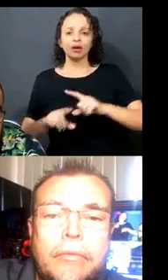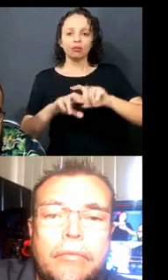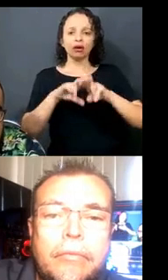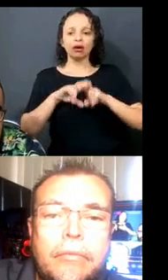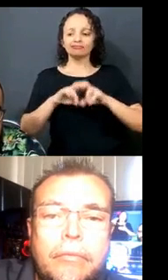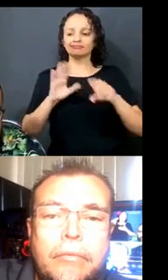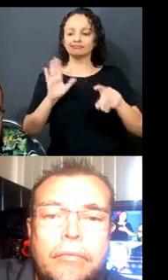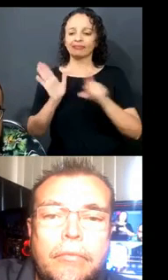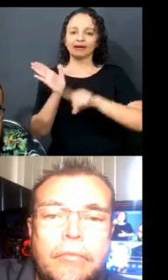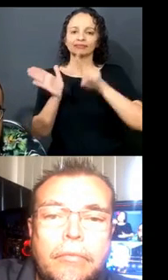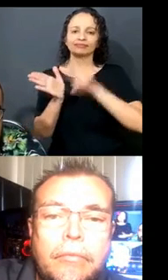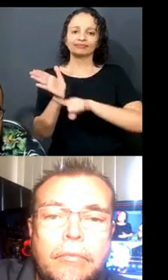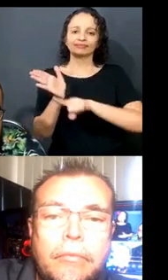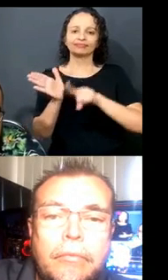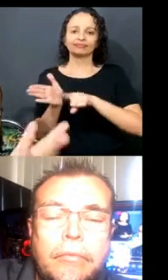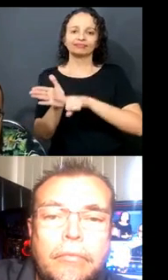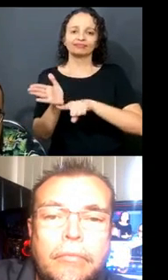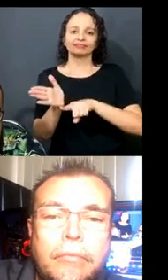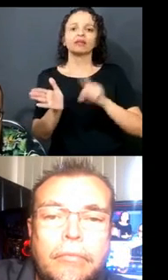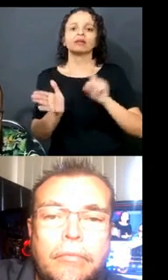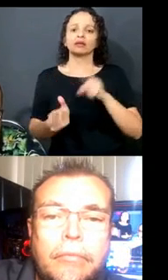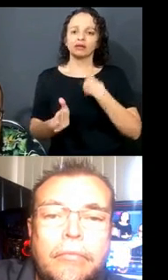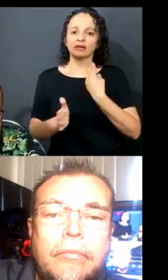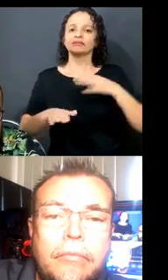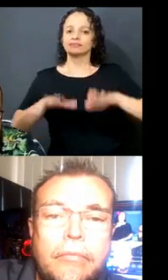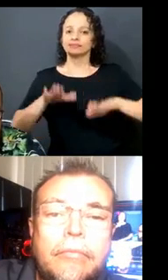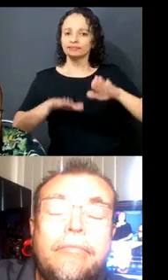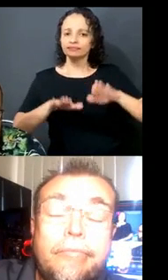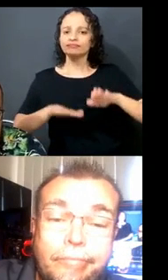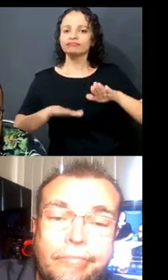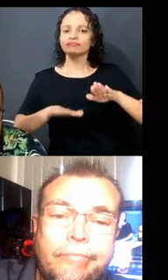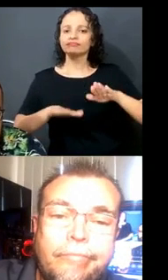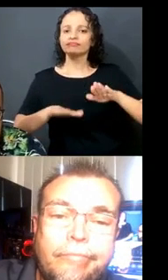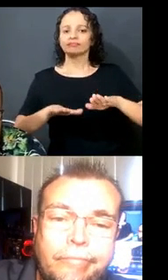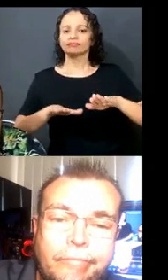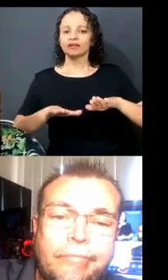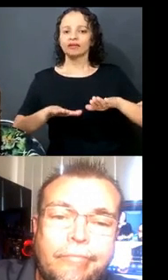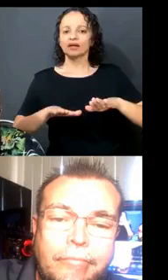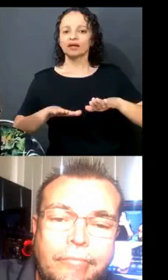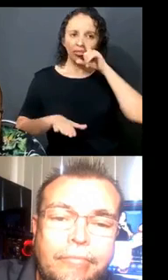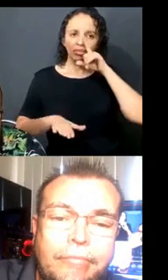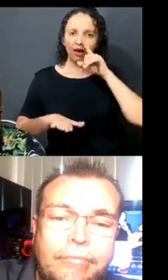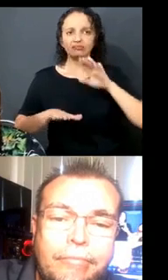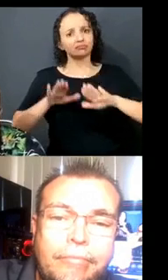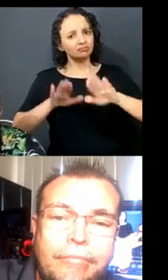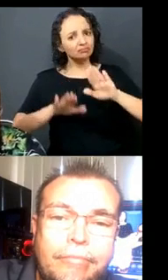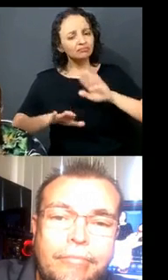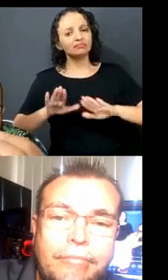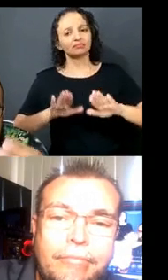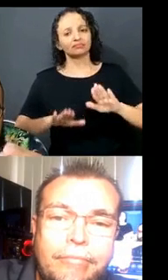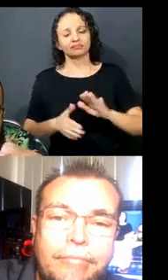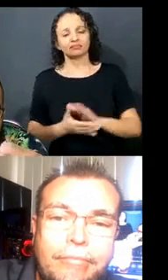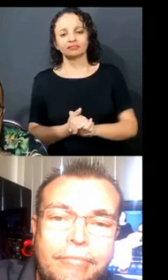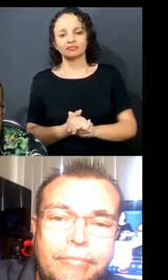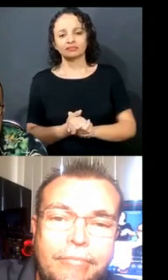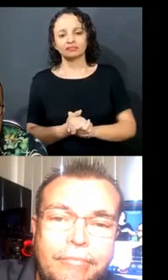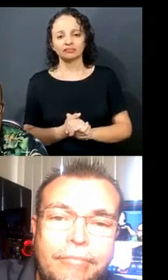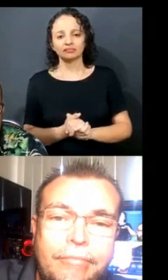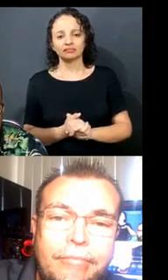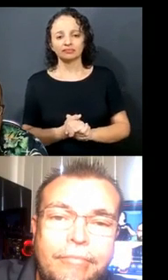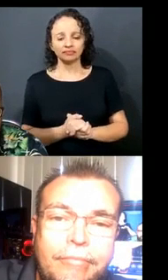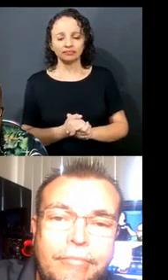né? Então, a gente tem que tomar cuidado com essas teorias da conspiração, seja ela bem, às